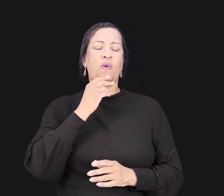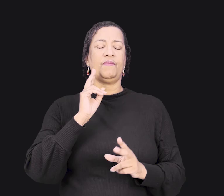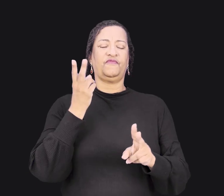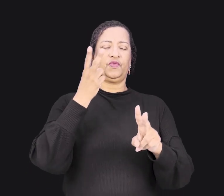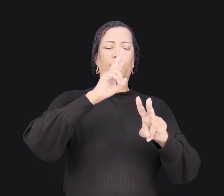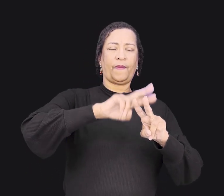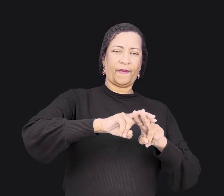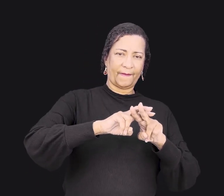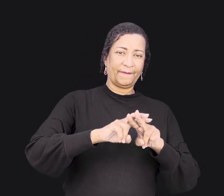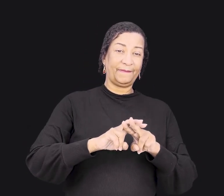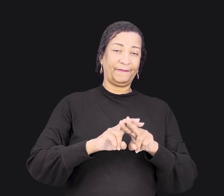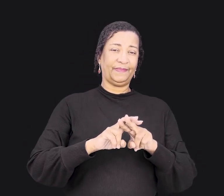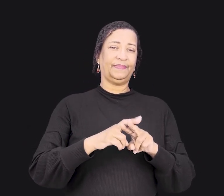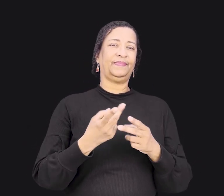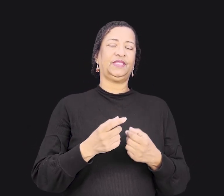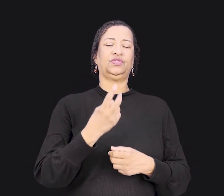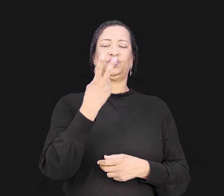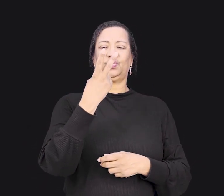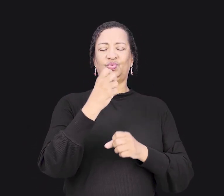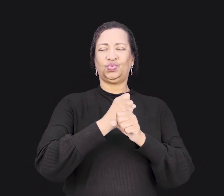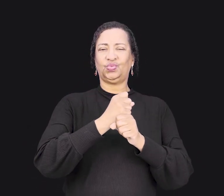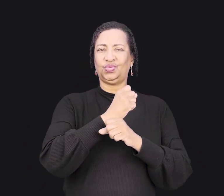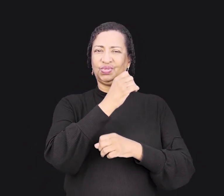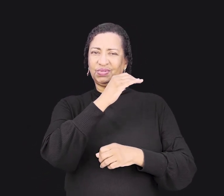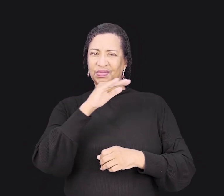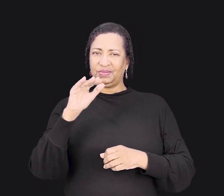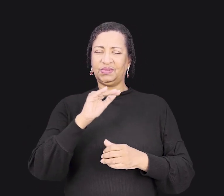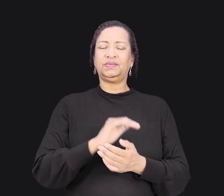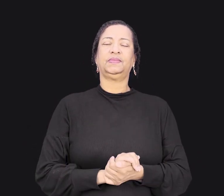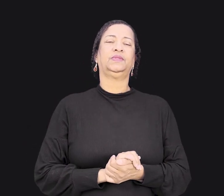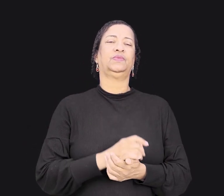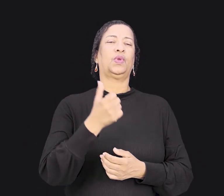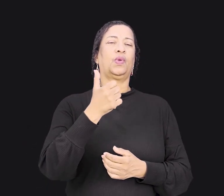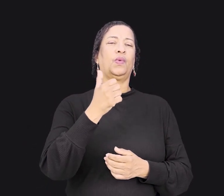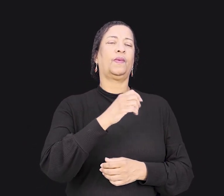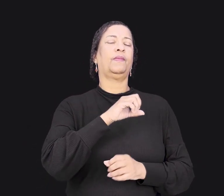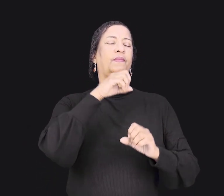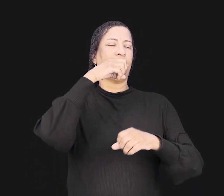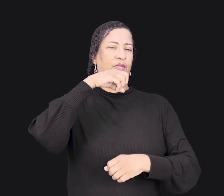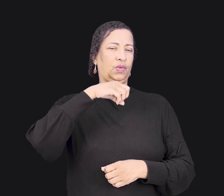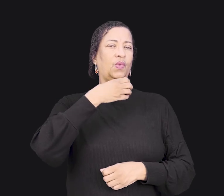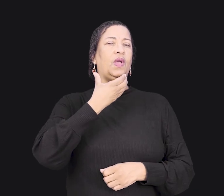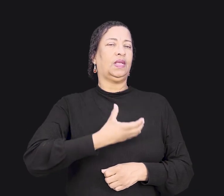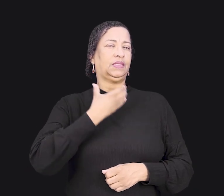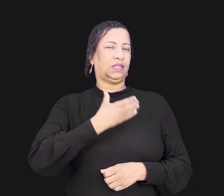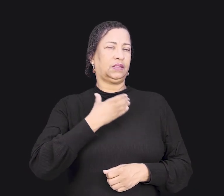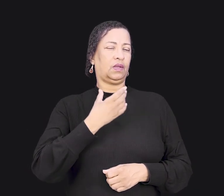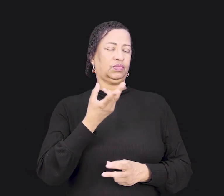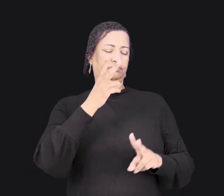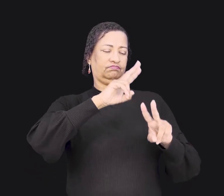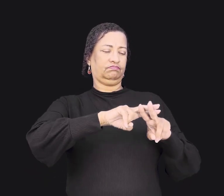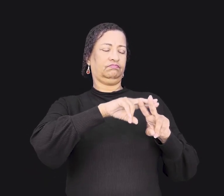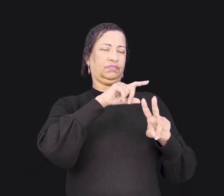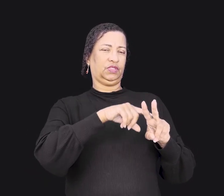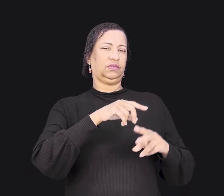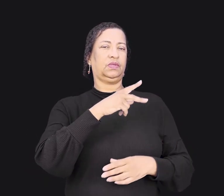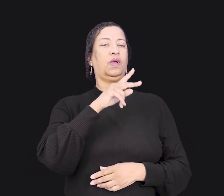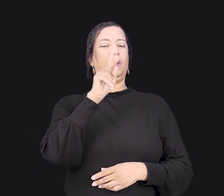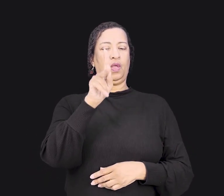uma solitária durante 2 anos e meio. No primeiro Natal que ele passou encarcerado, um padre o visitou e o presenteou